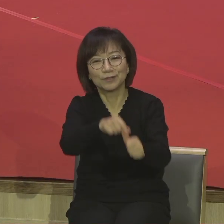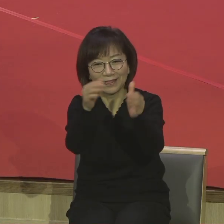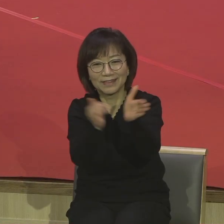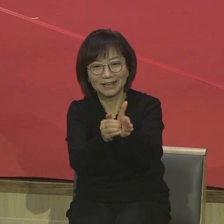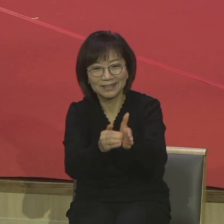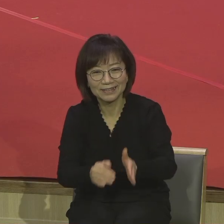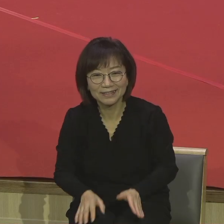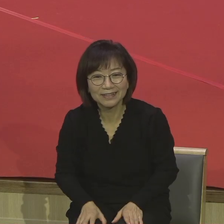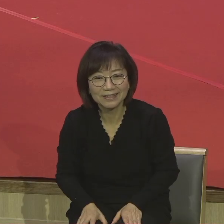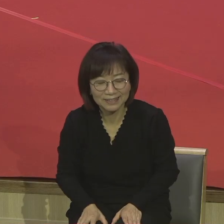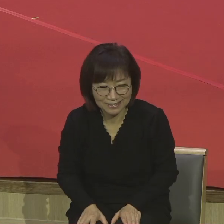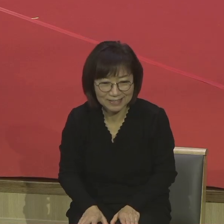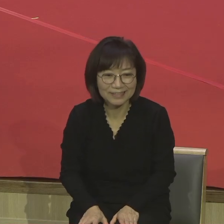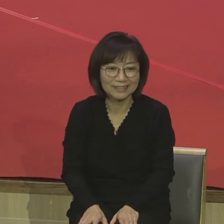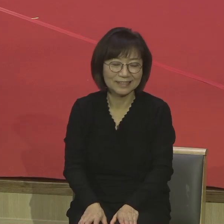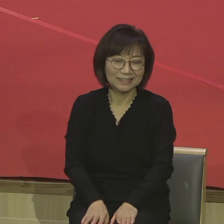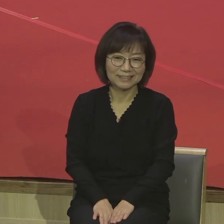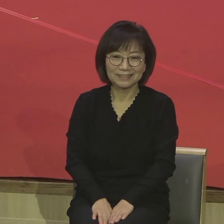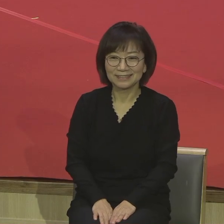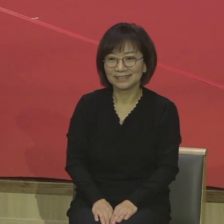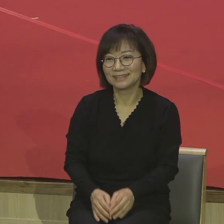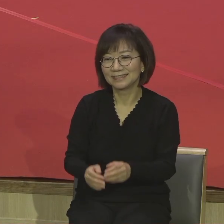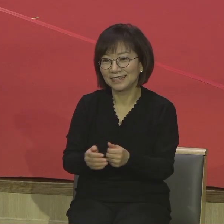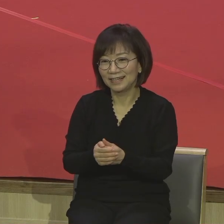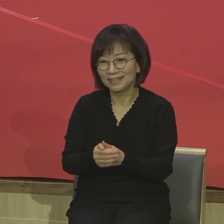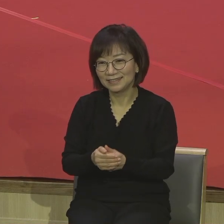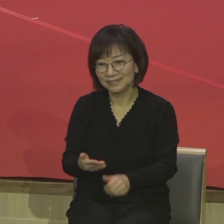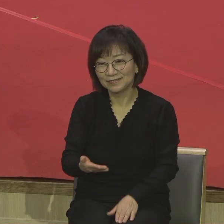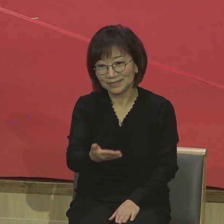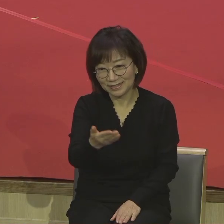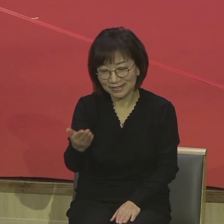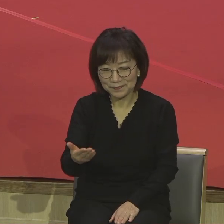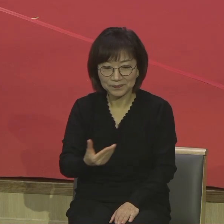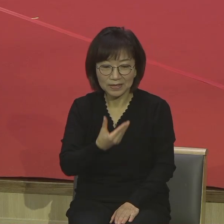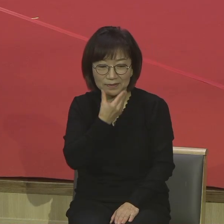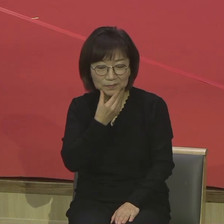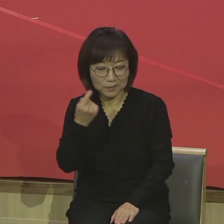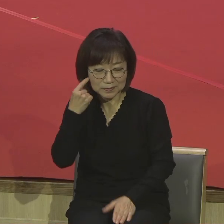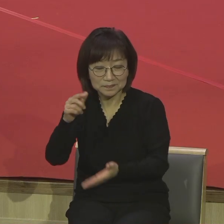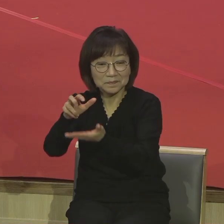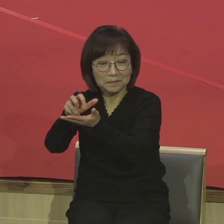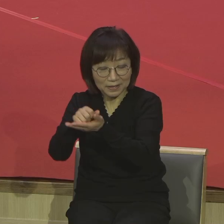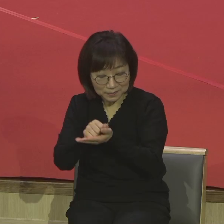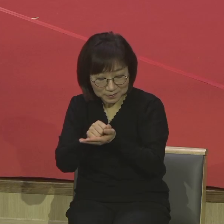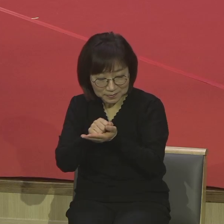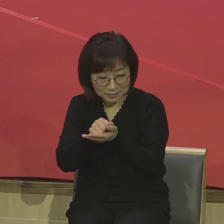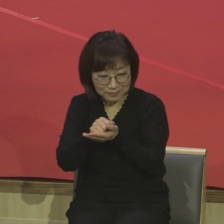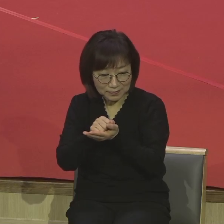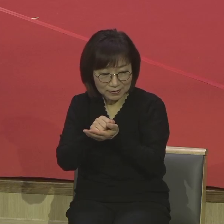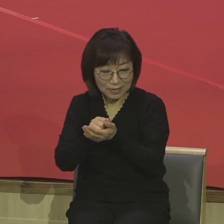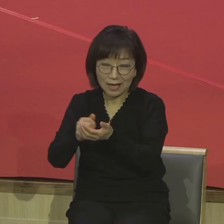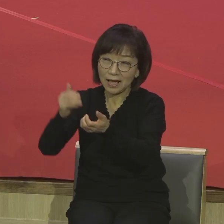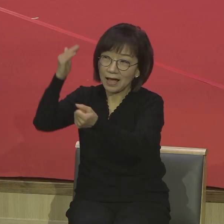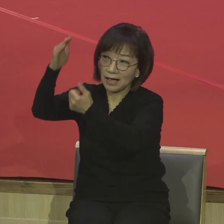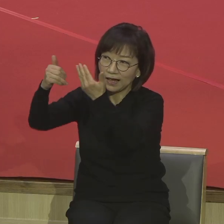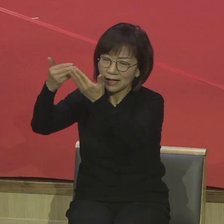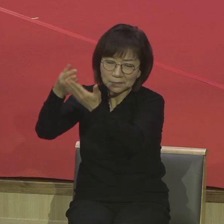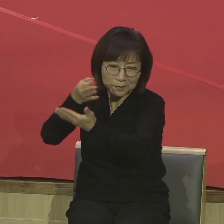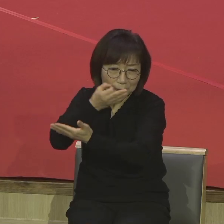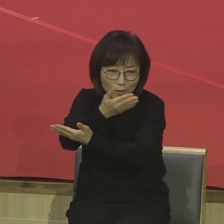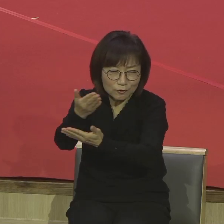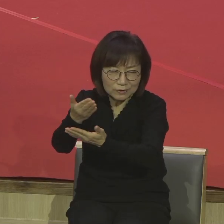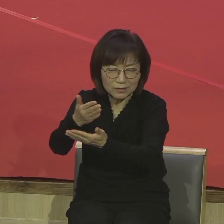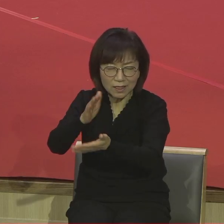성탄을 맞이해서 영계모든 성도들, 이 성육신의 복음을 통해서 우리에게 보여주신 하나님의